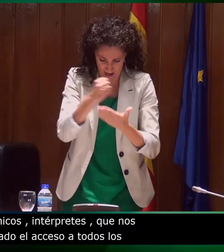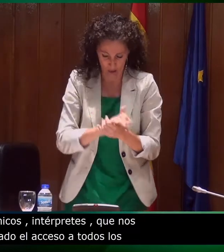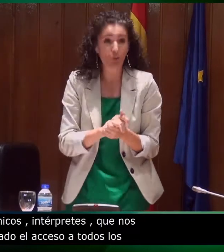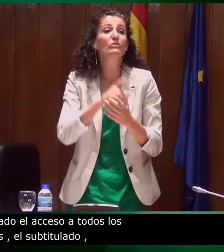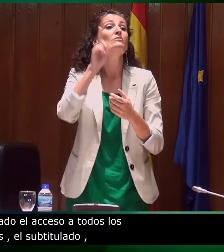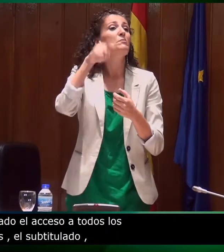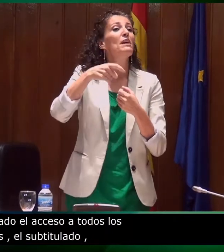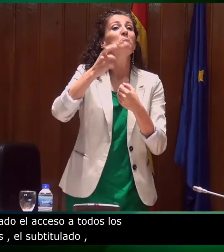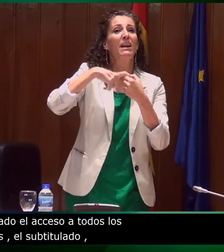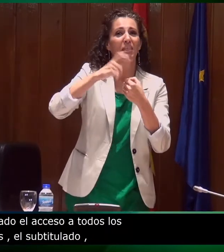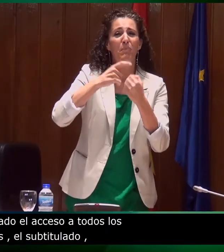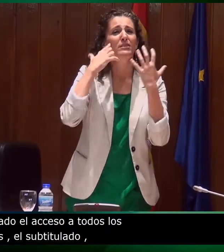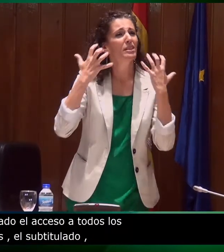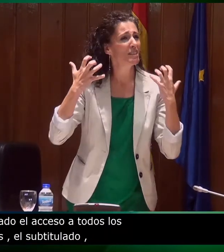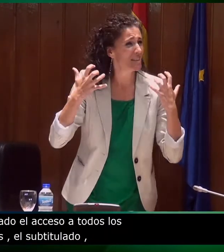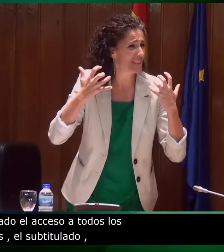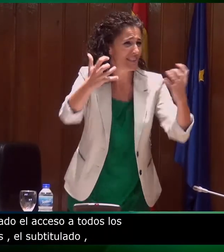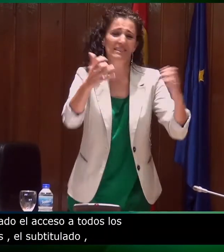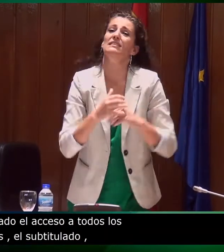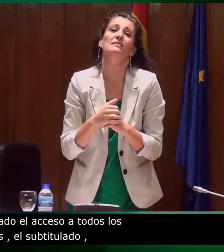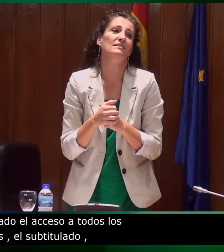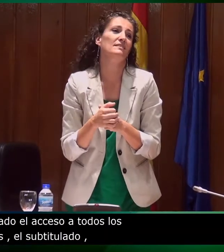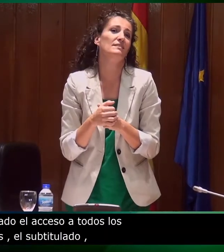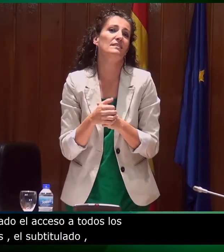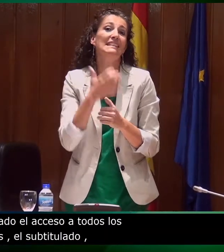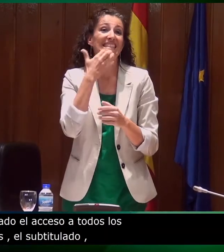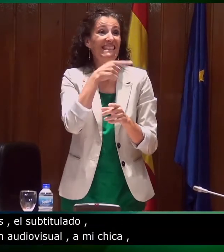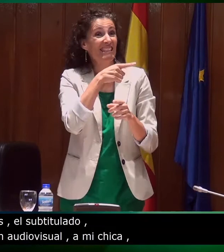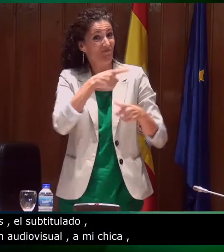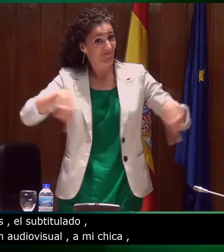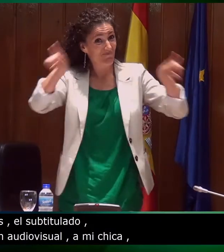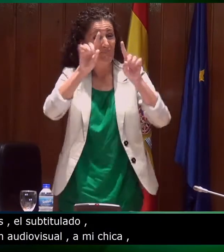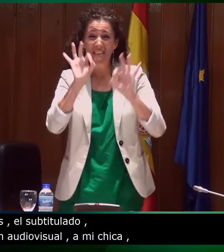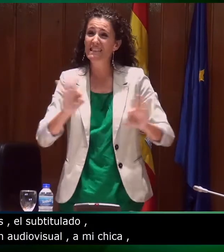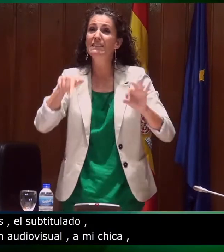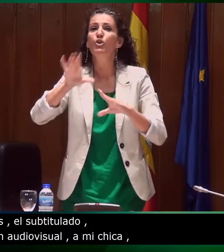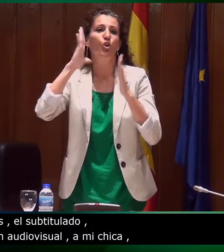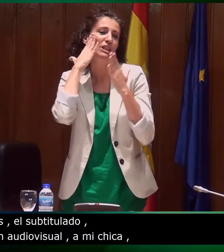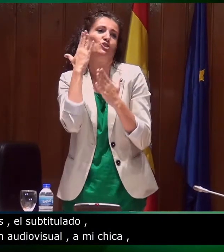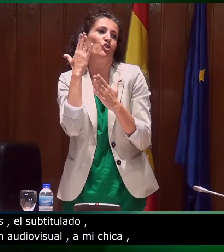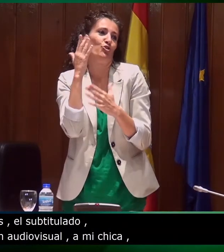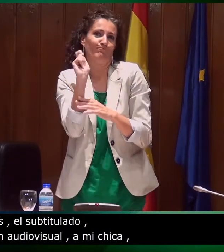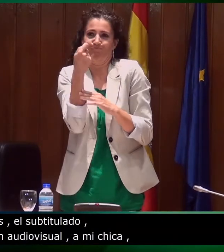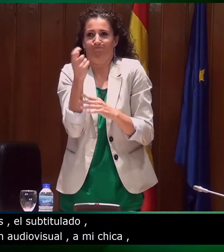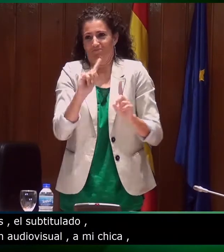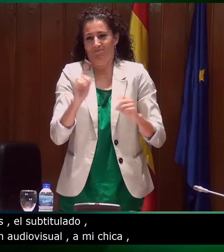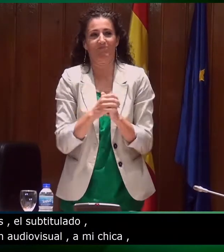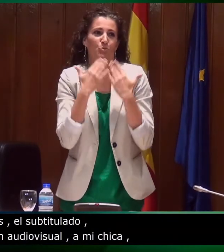sí quiero hacerles extensivo este agradecimiento y a todos y a cada uno de vosotros por vuestra participación sin vosotros este